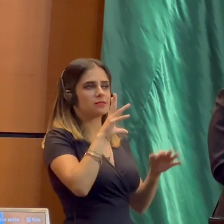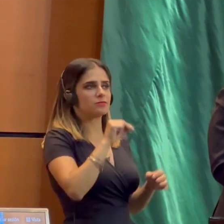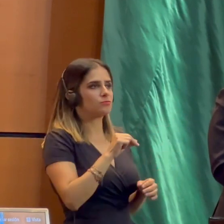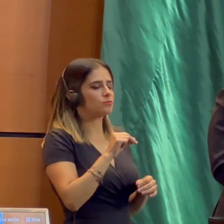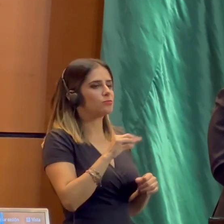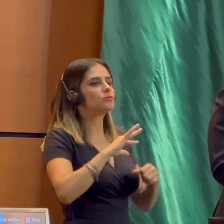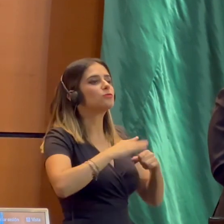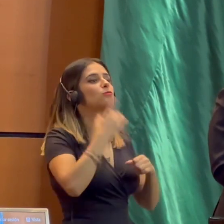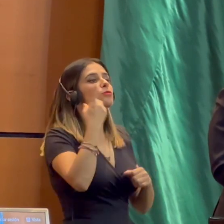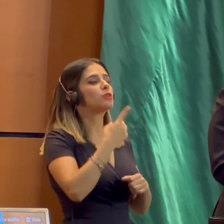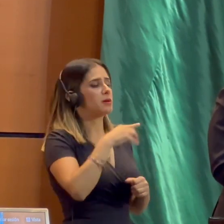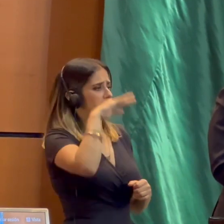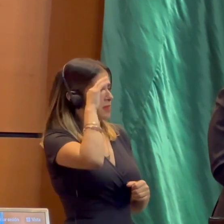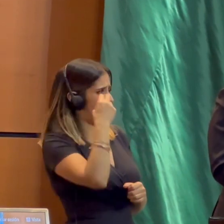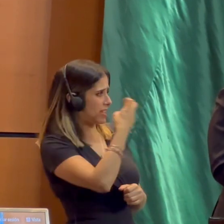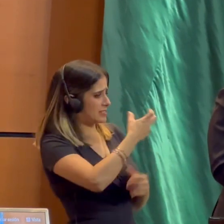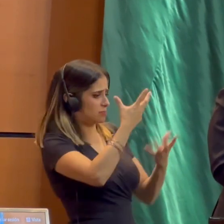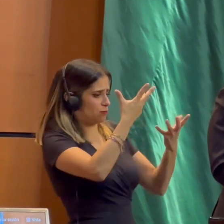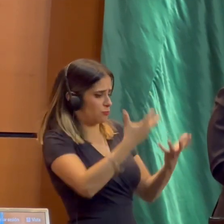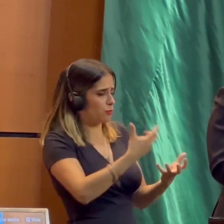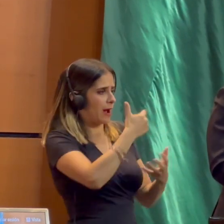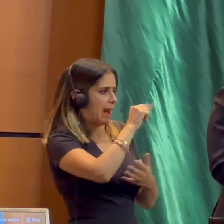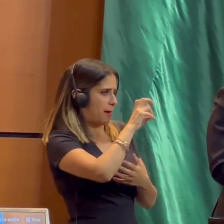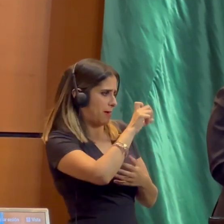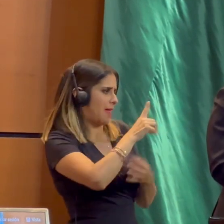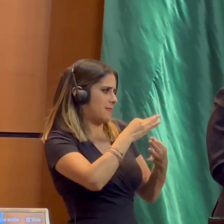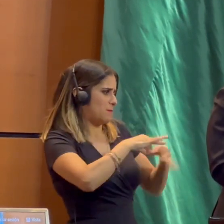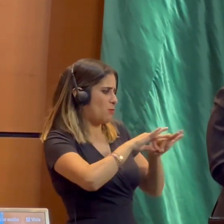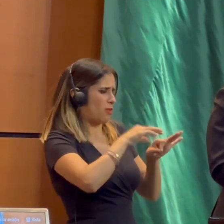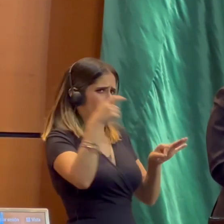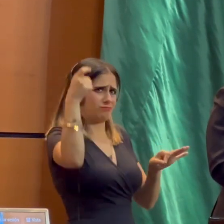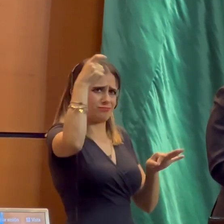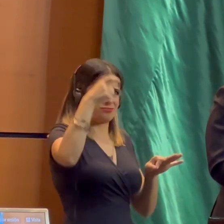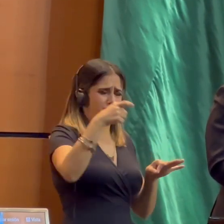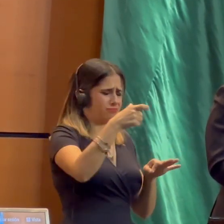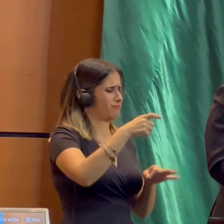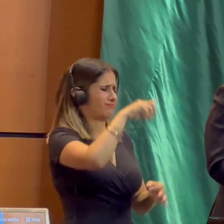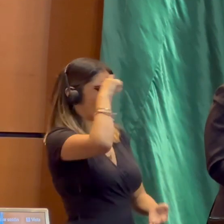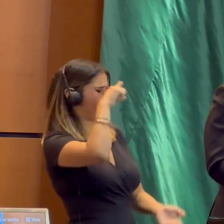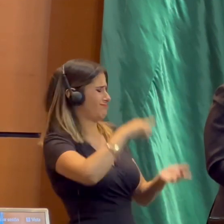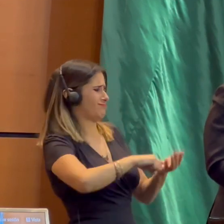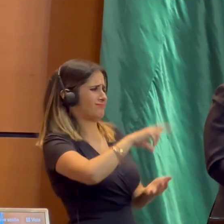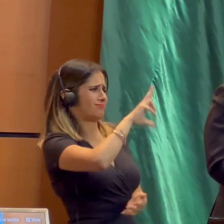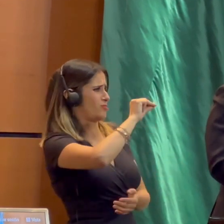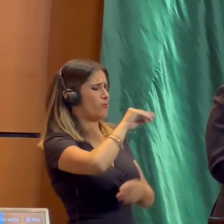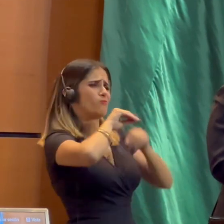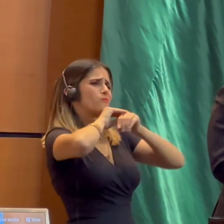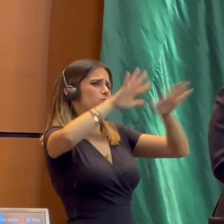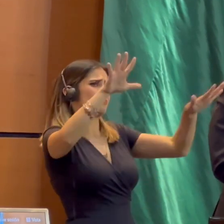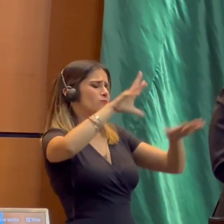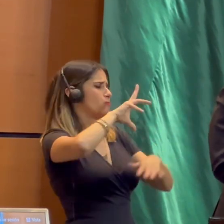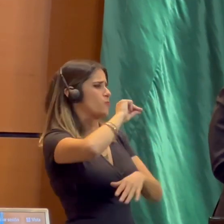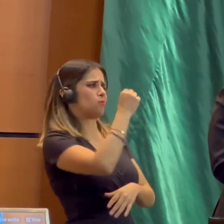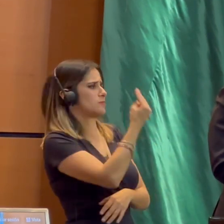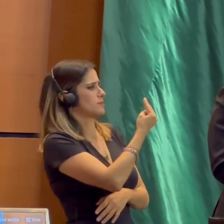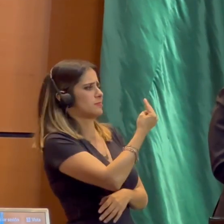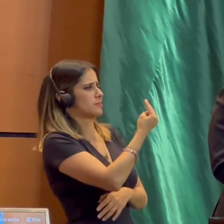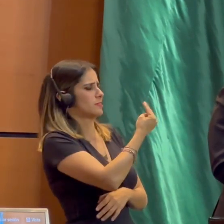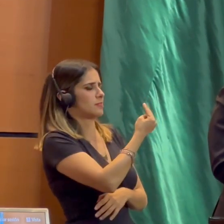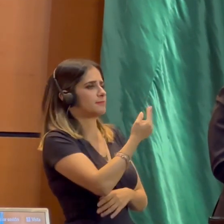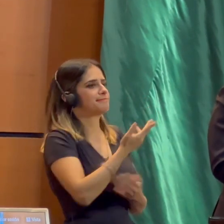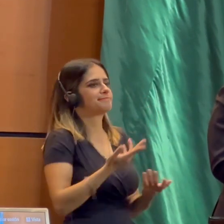ないということを皆さんに今日はご紹介もしたいと思いました。アメリカの国防総省